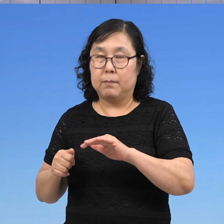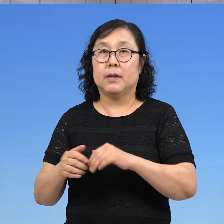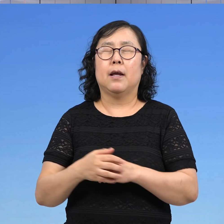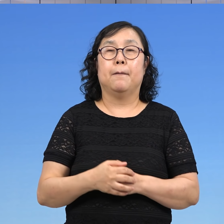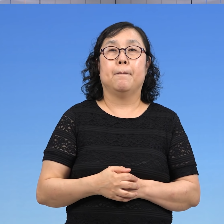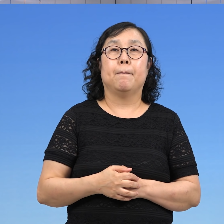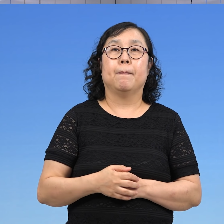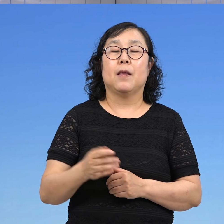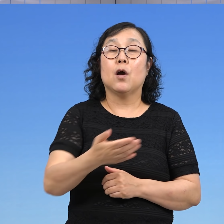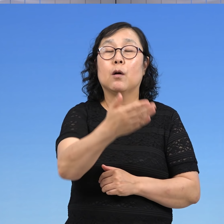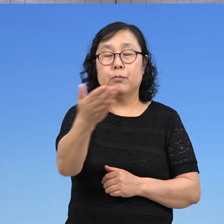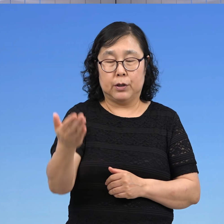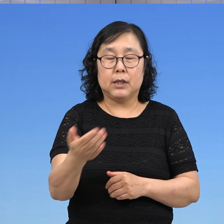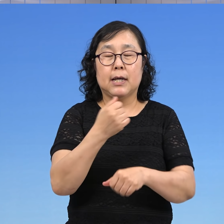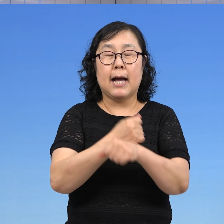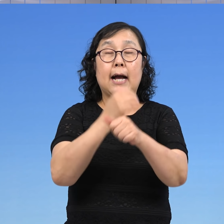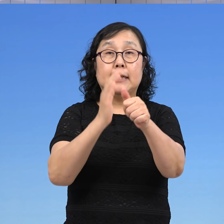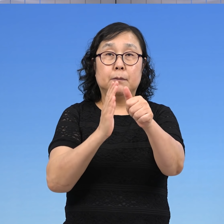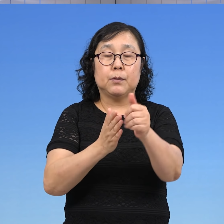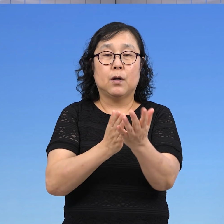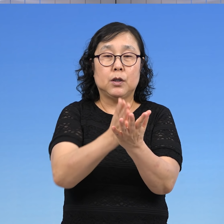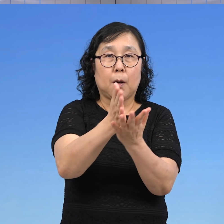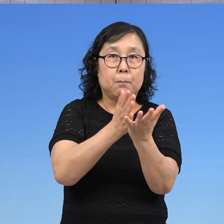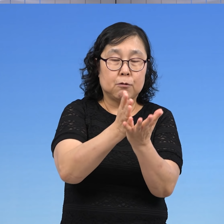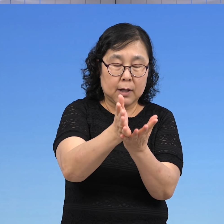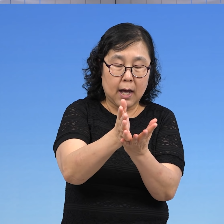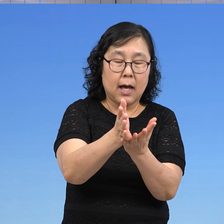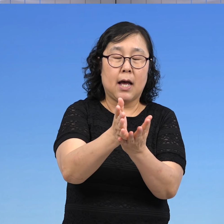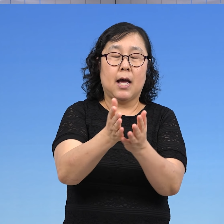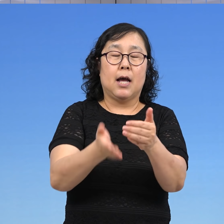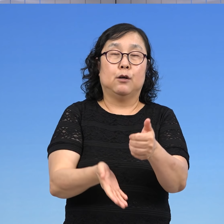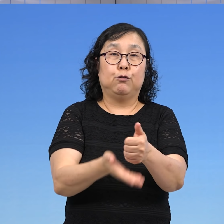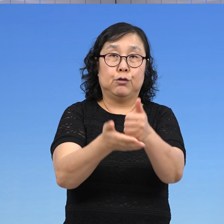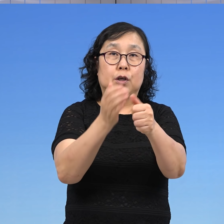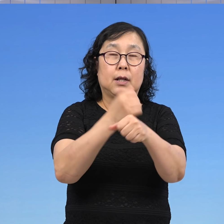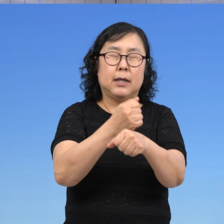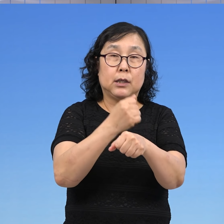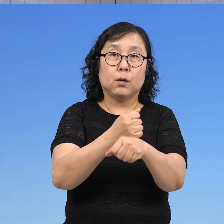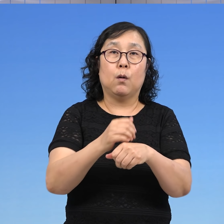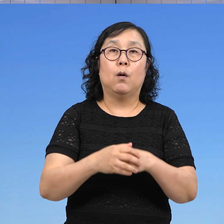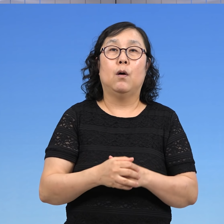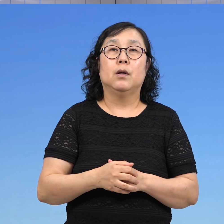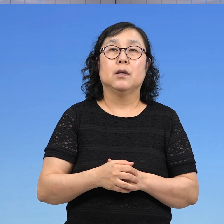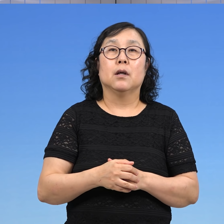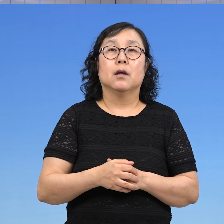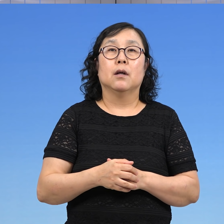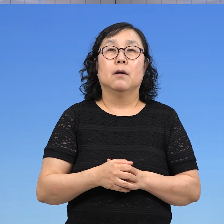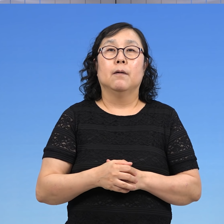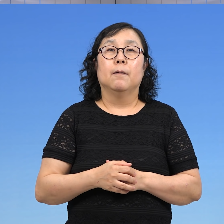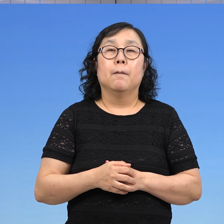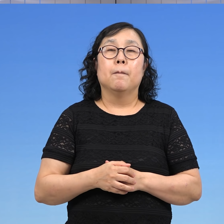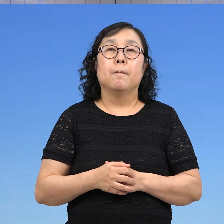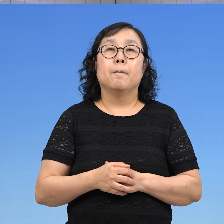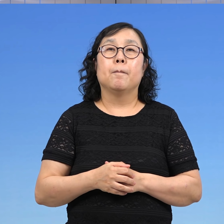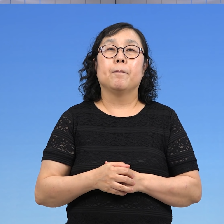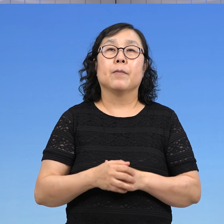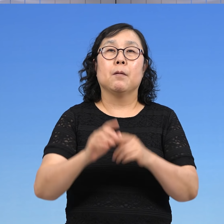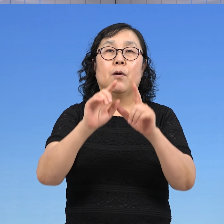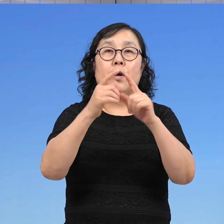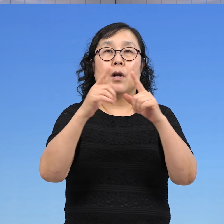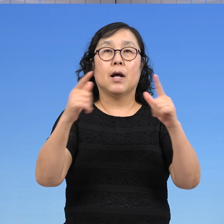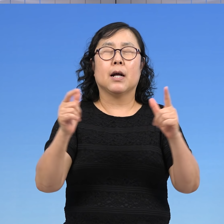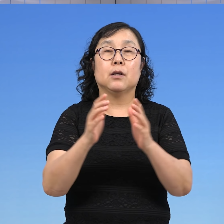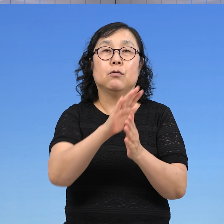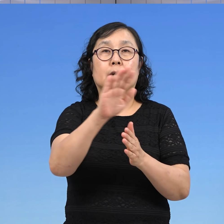안된다고 생각합니다 여러분이 하세요 전문가들은 추천해주시고 총괄 디렉터를 그래서 여러분 크게 나와 있는